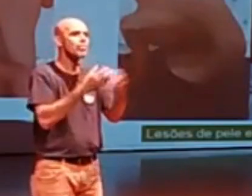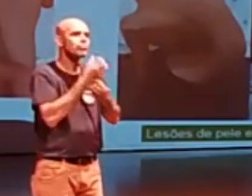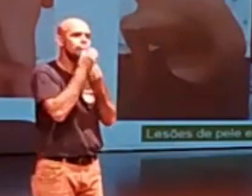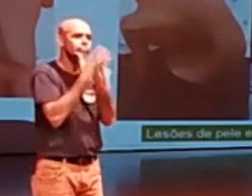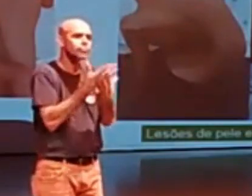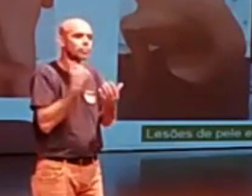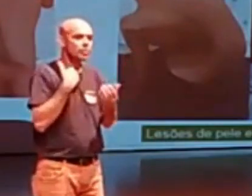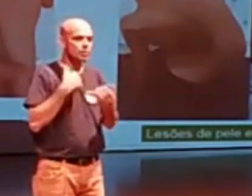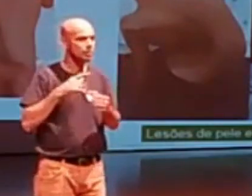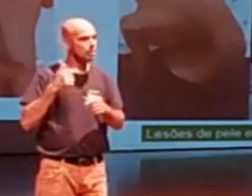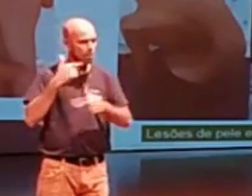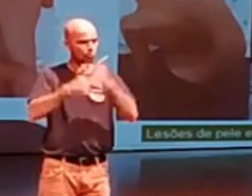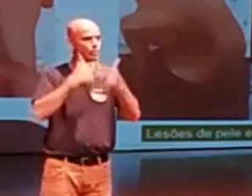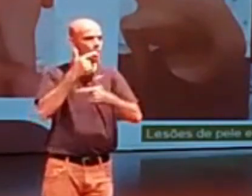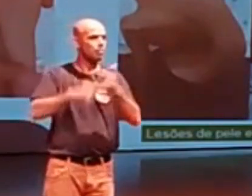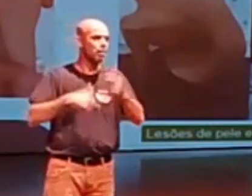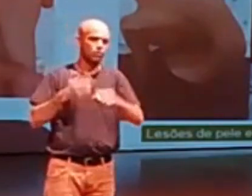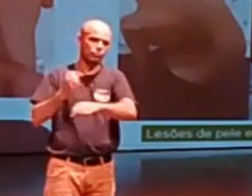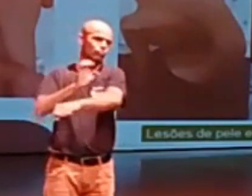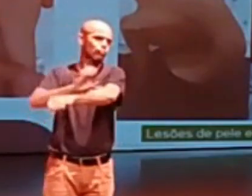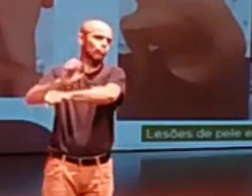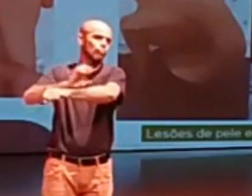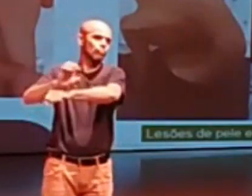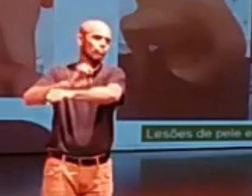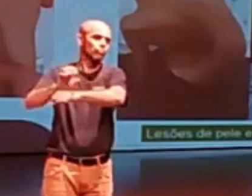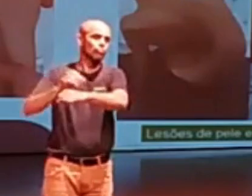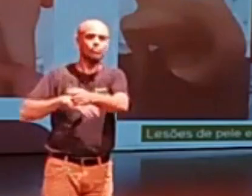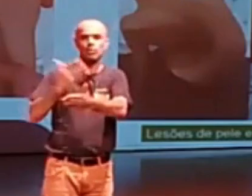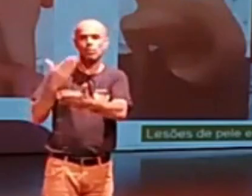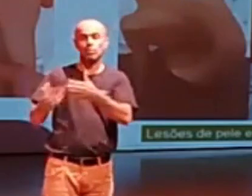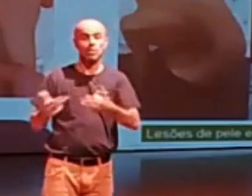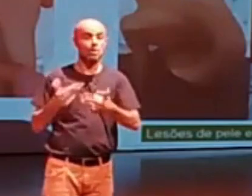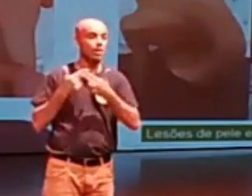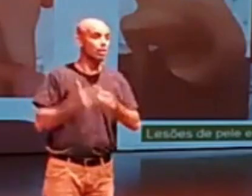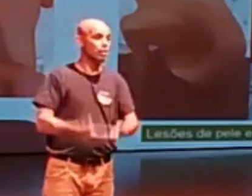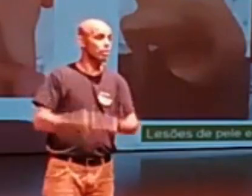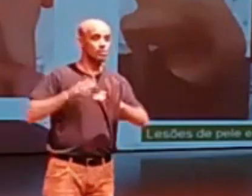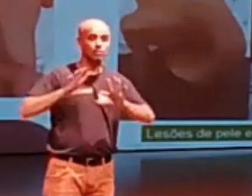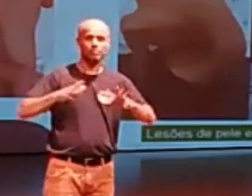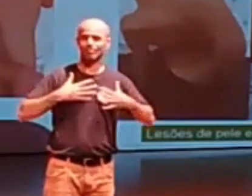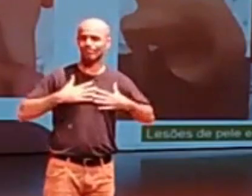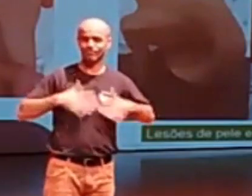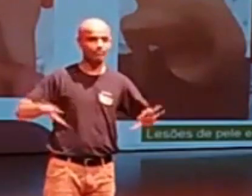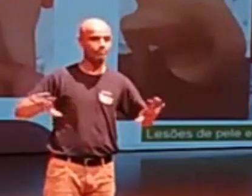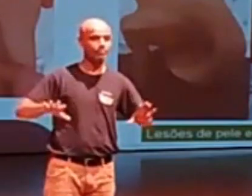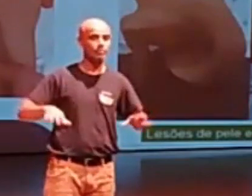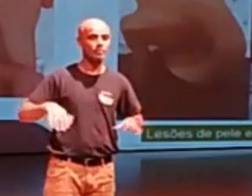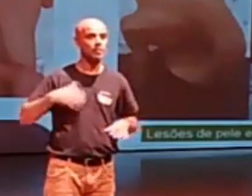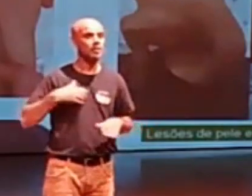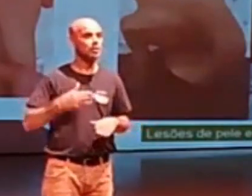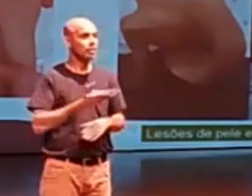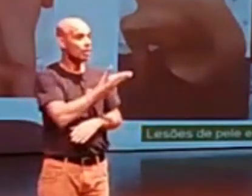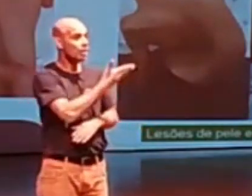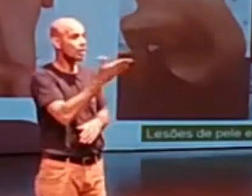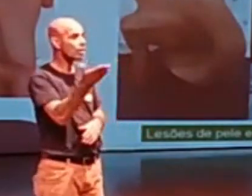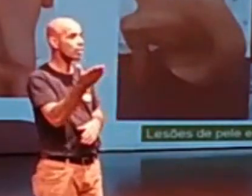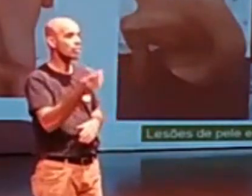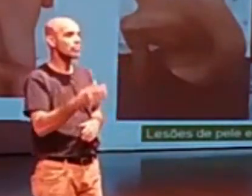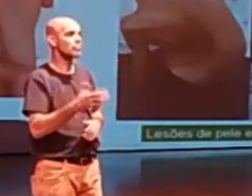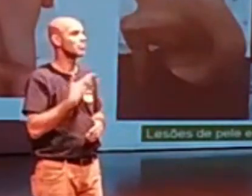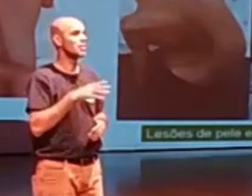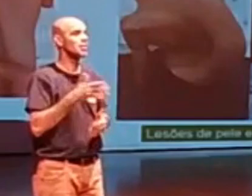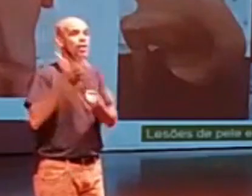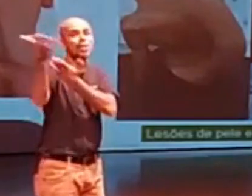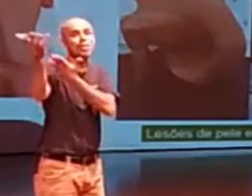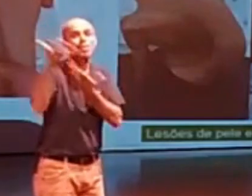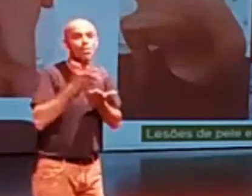os residentes. Hoje eu não trabalho mais com residente, que eu perdi um pouco a paciência. Mas basicamente é o que eu falava para eles. É igual o pessoal que está aqui. Ninguém convida